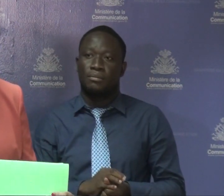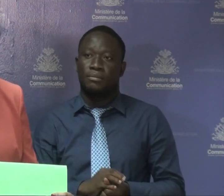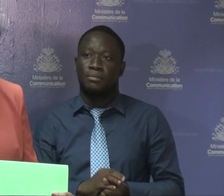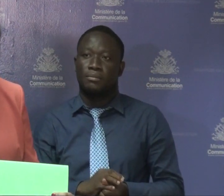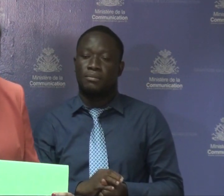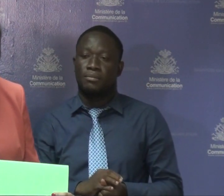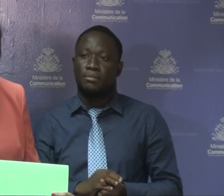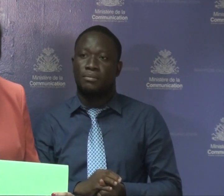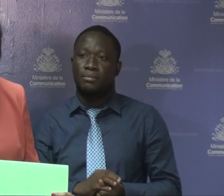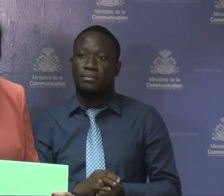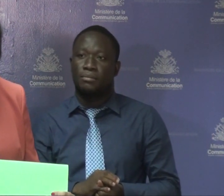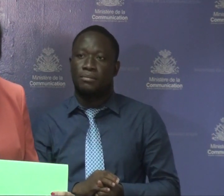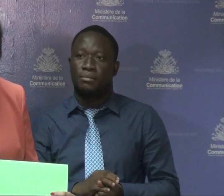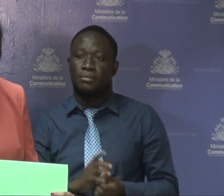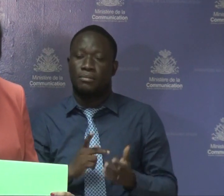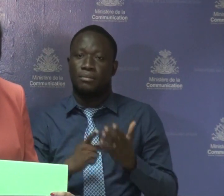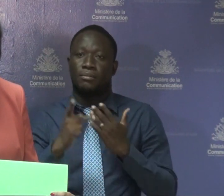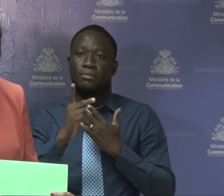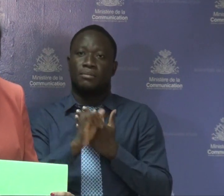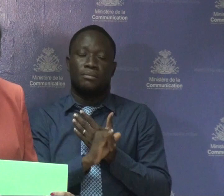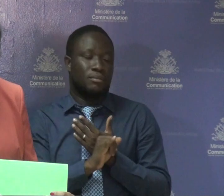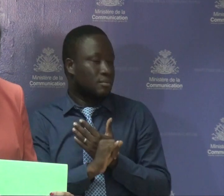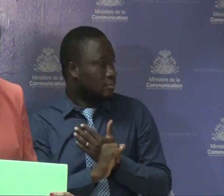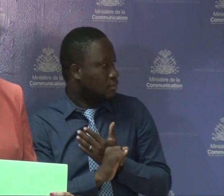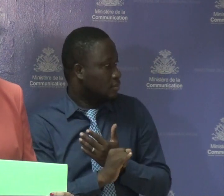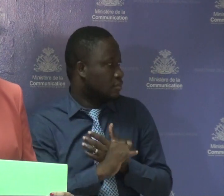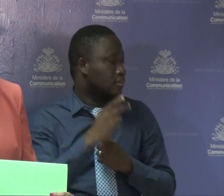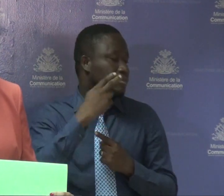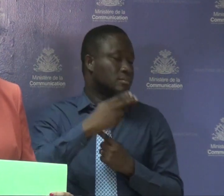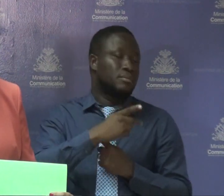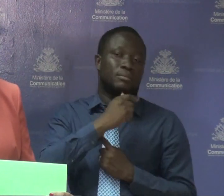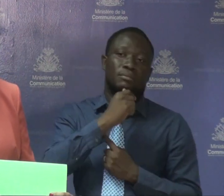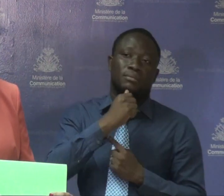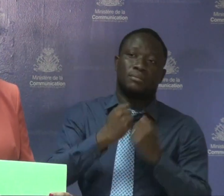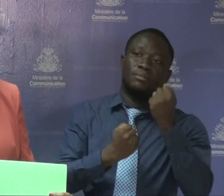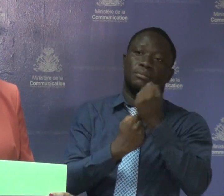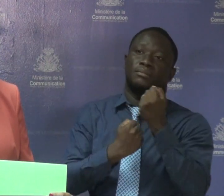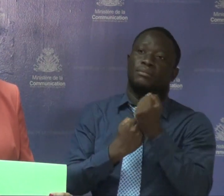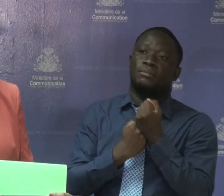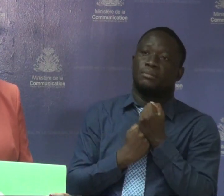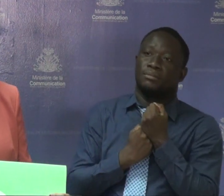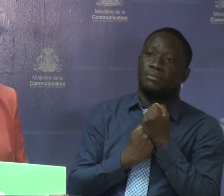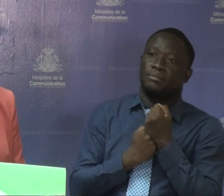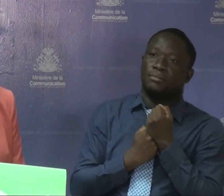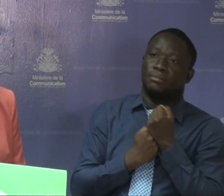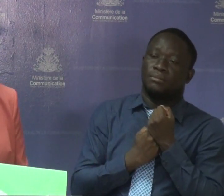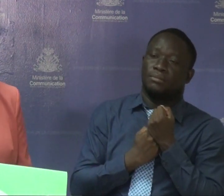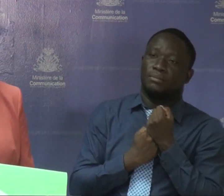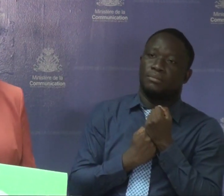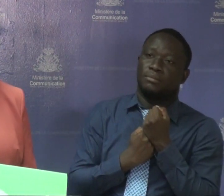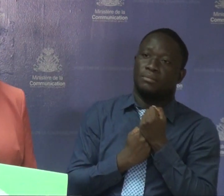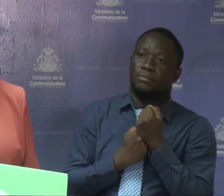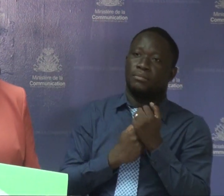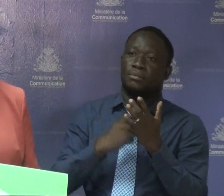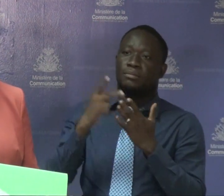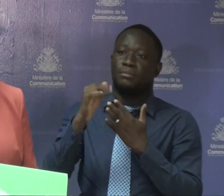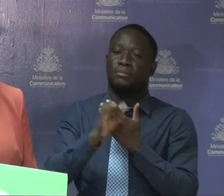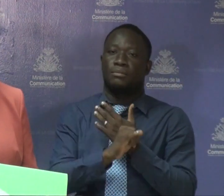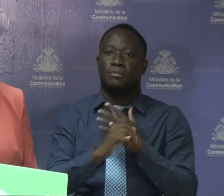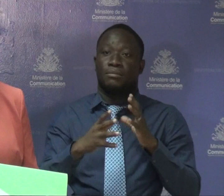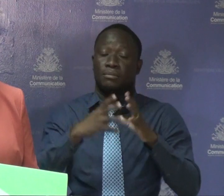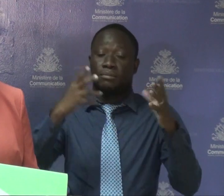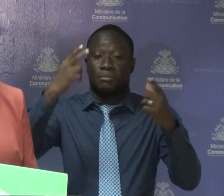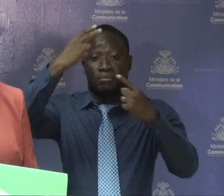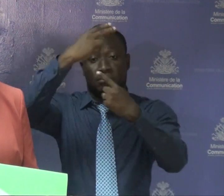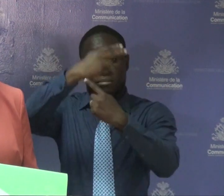Et après ça, et puis projet et d'hôtel là, tout, pour qui est-ce qu'il va le financer? Est-ce que tu parlais de projets, de plusieurs